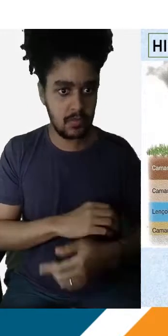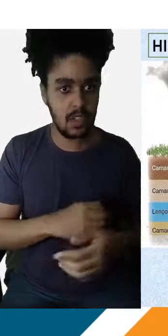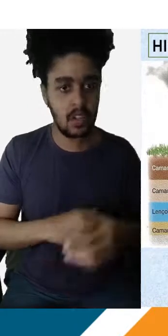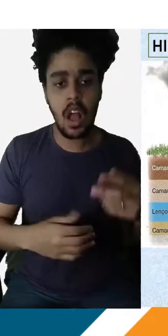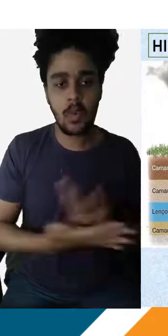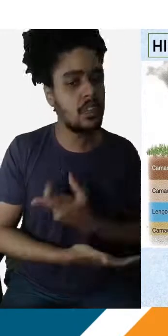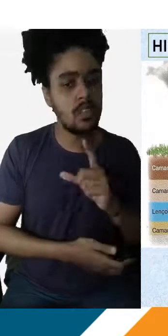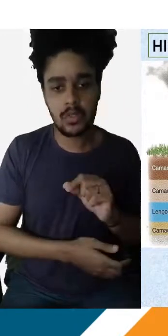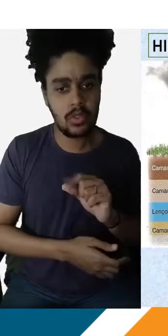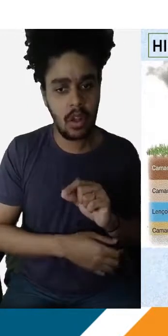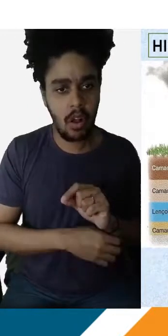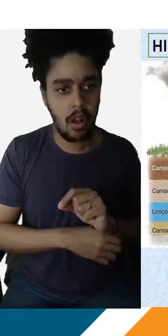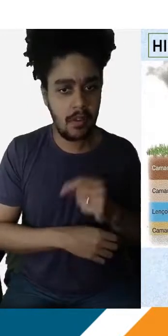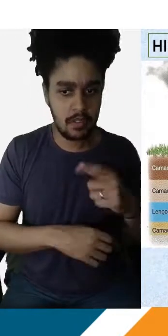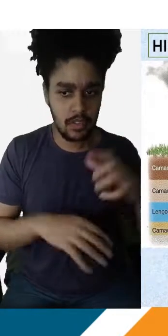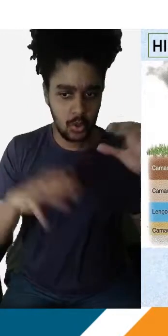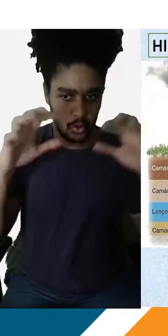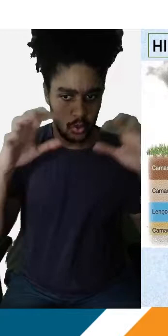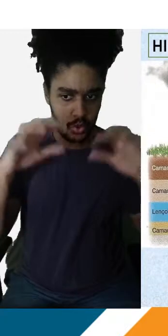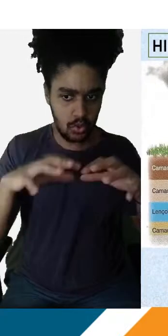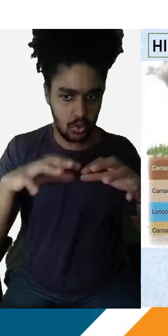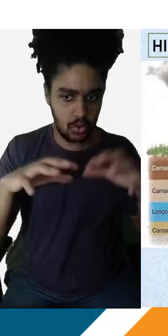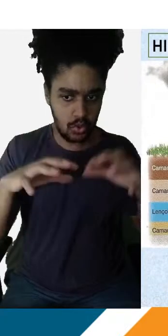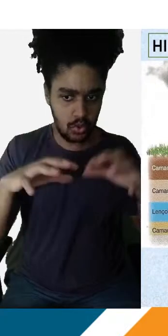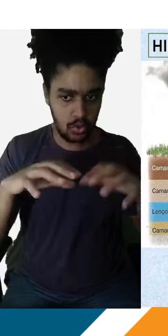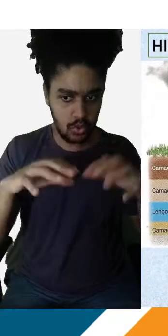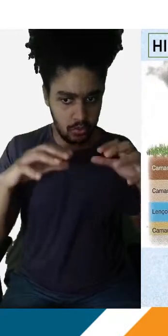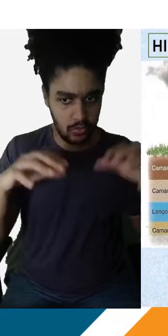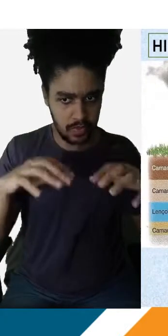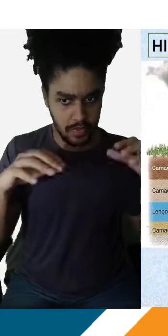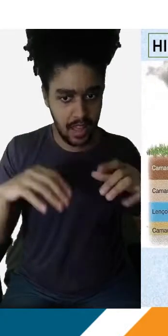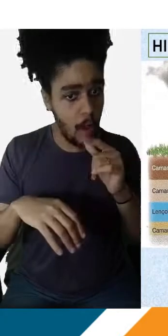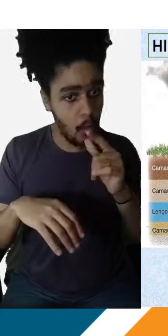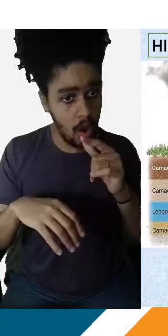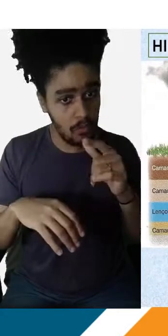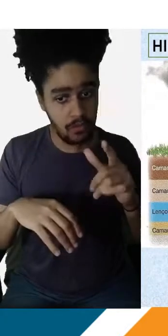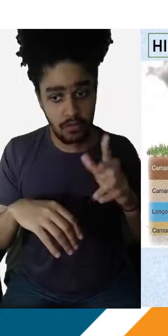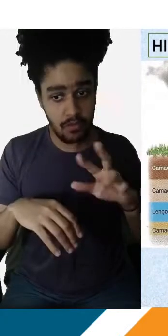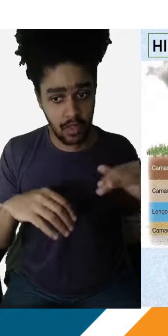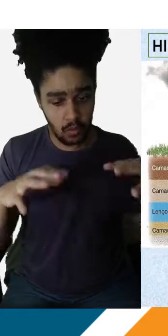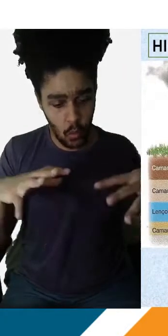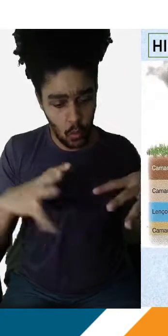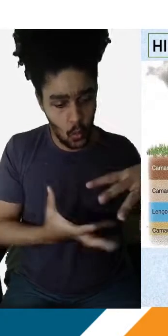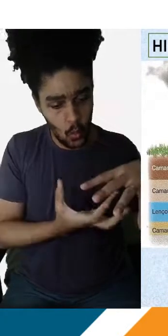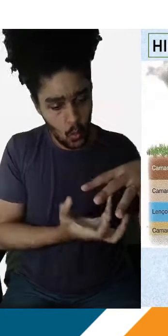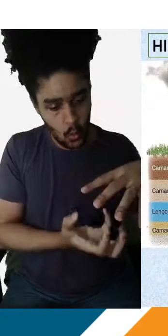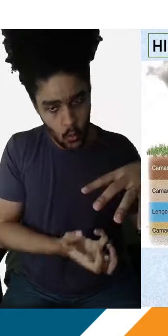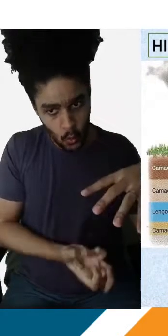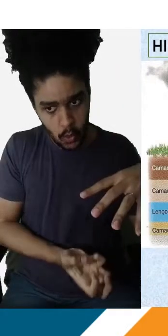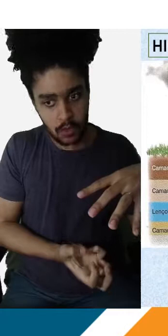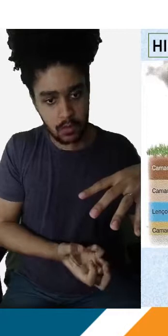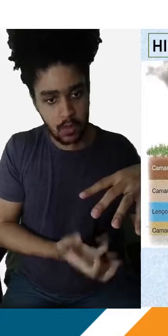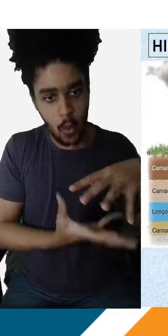acontecendo aqui? Está chovendo, está precipitando e essa água ela vai infiltrar, vai infiltrar no